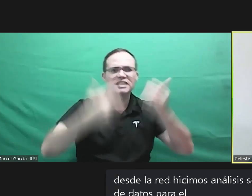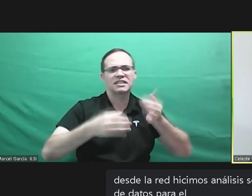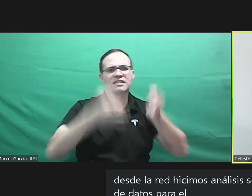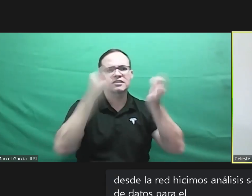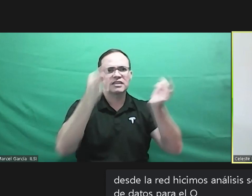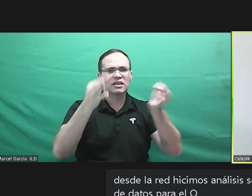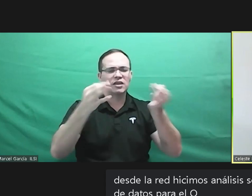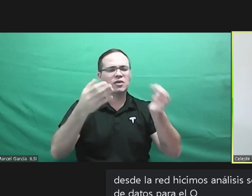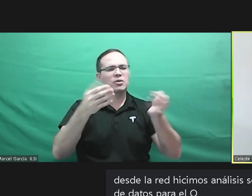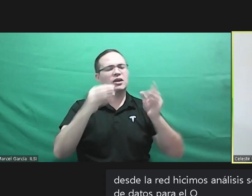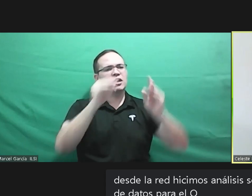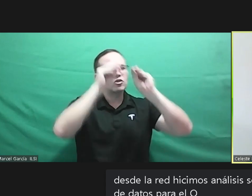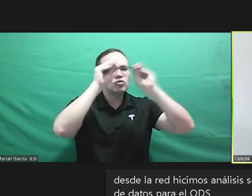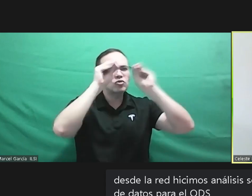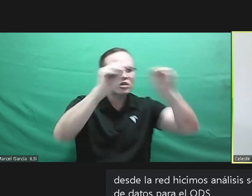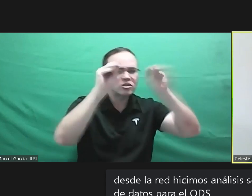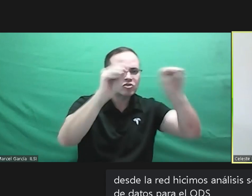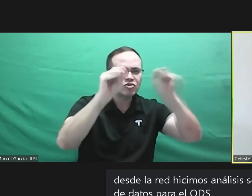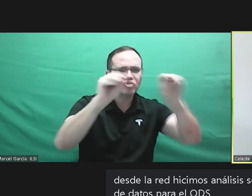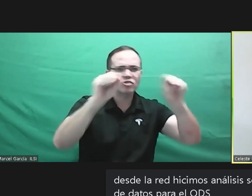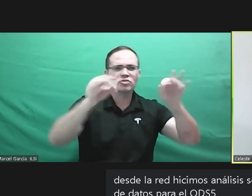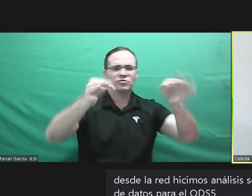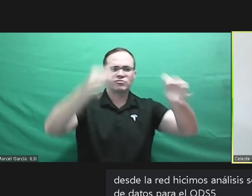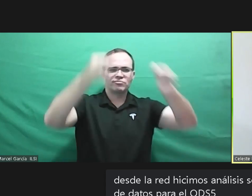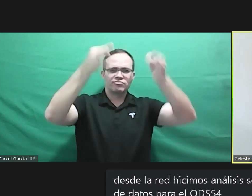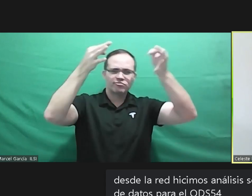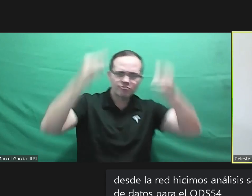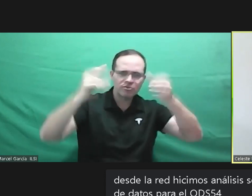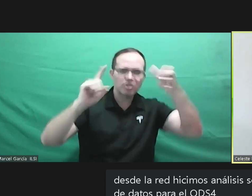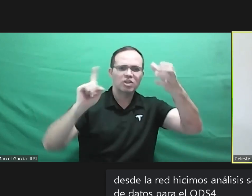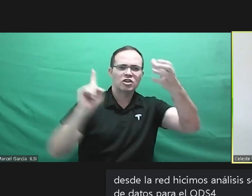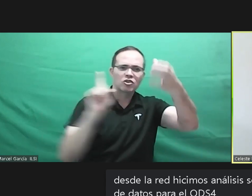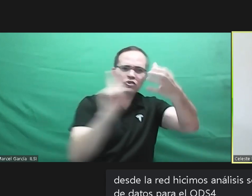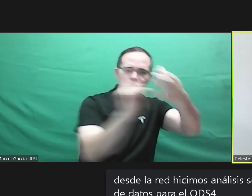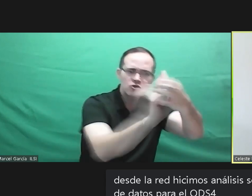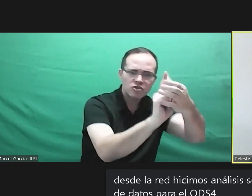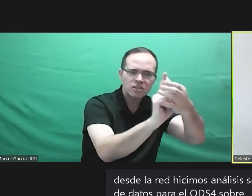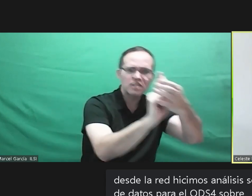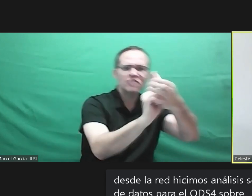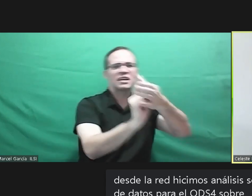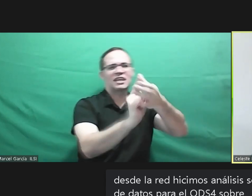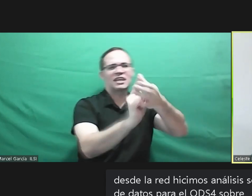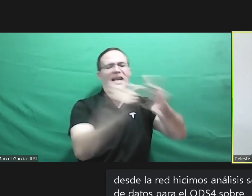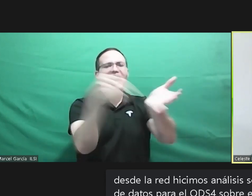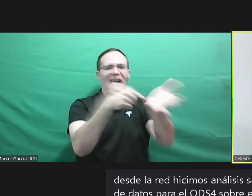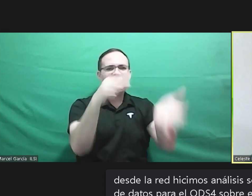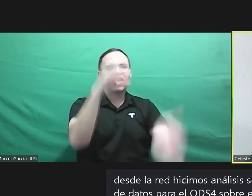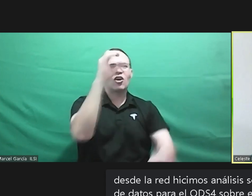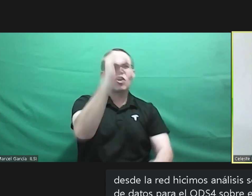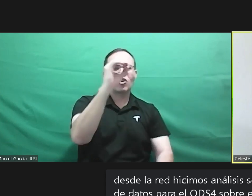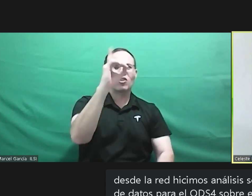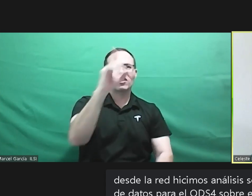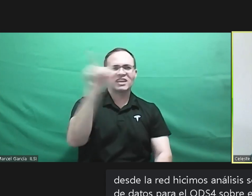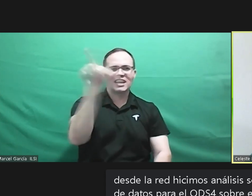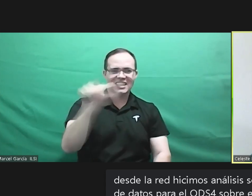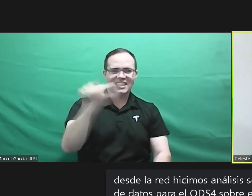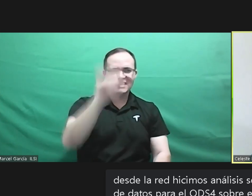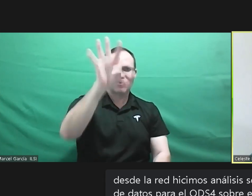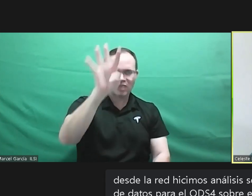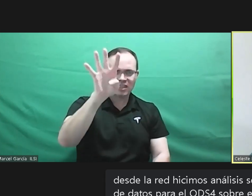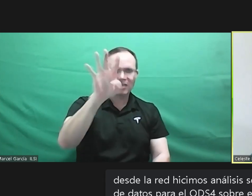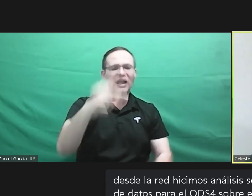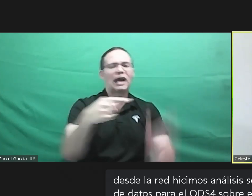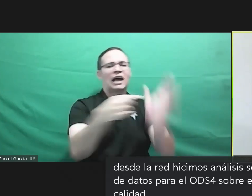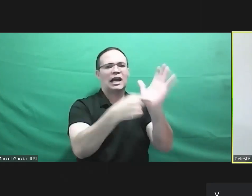y de calidad. Hay particularmente dos informes que a quien les interese se los pueda hacer llegar. Tomando